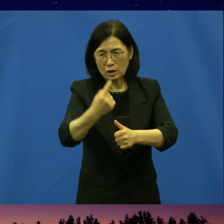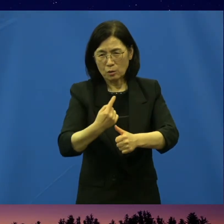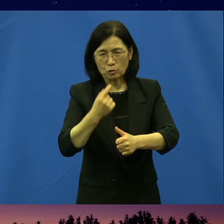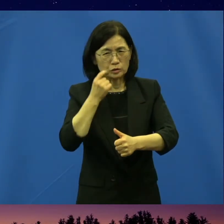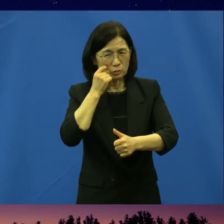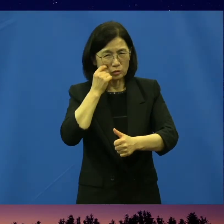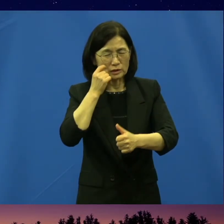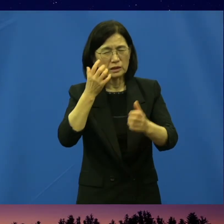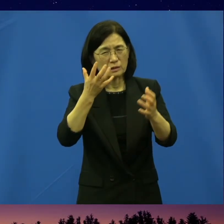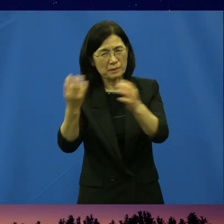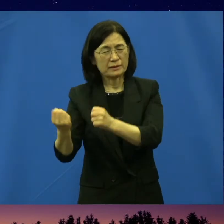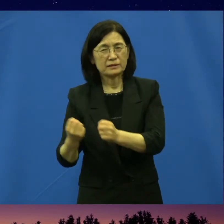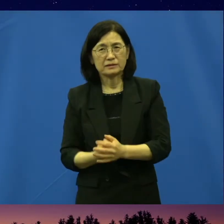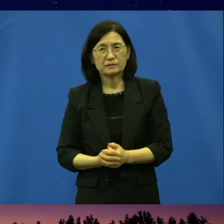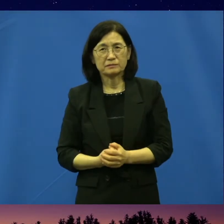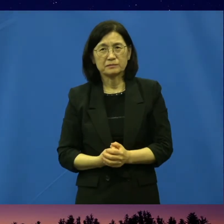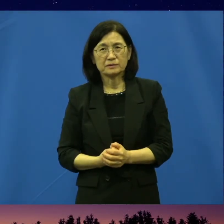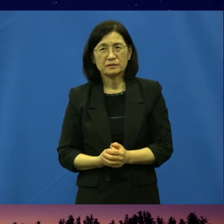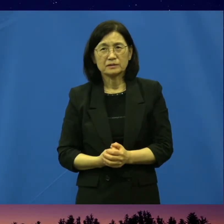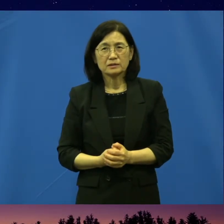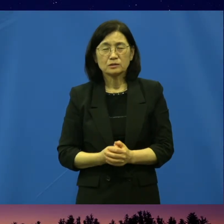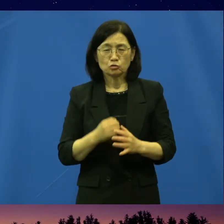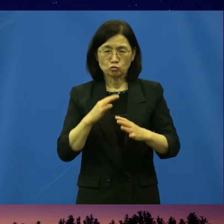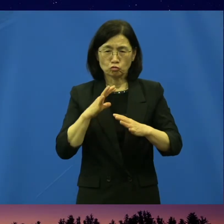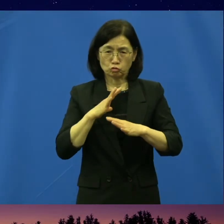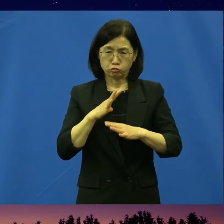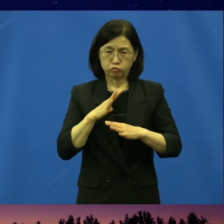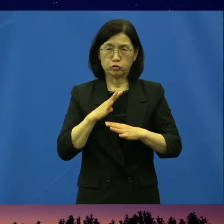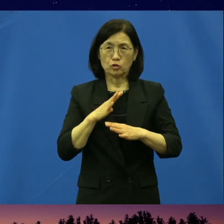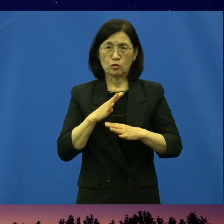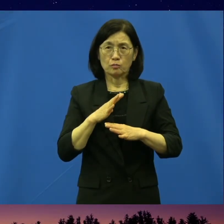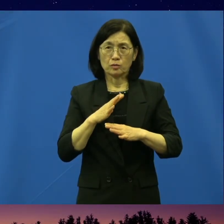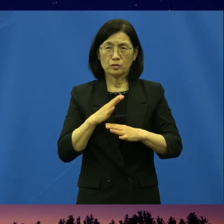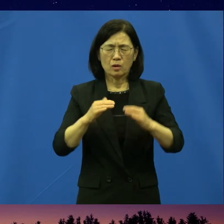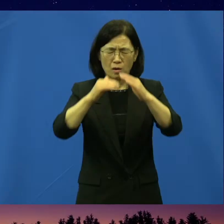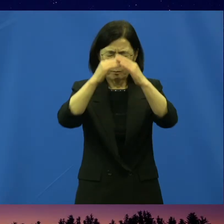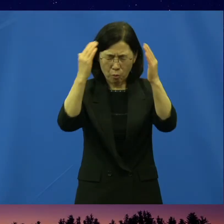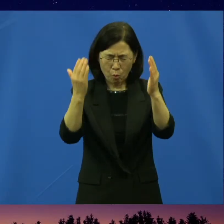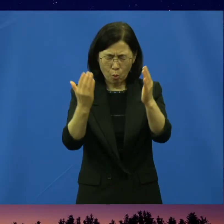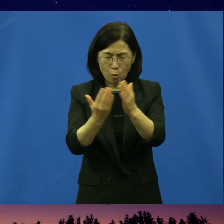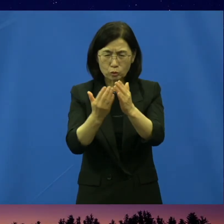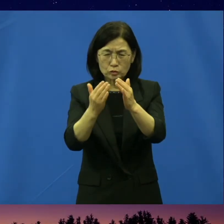근데 아무튼 이 두려움은 모든 인간이 가지는 공통된 감정이에요.